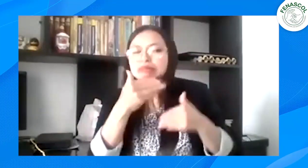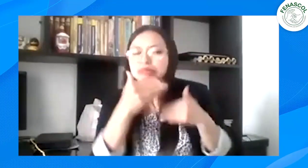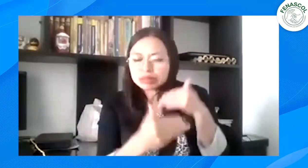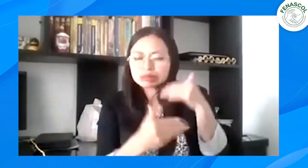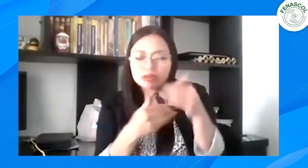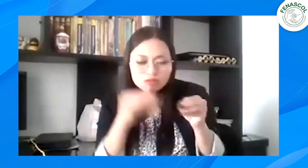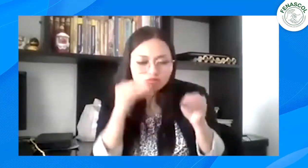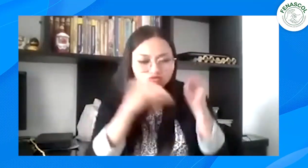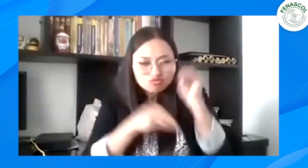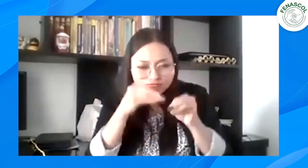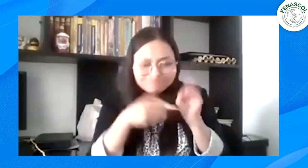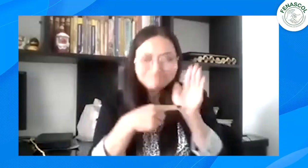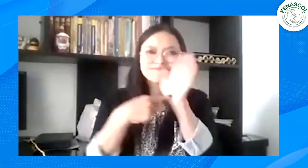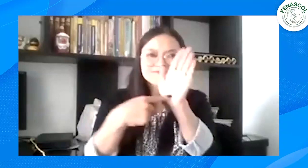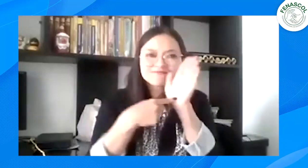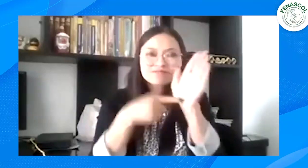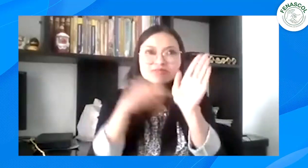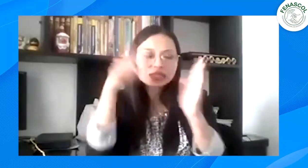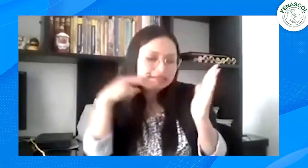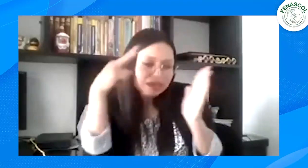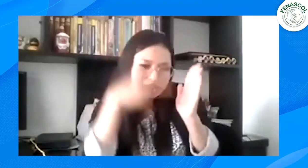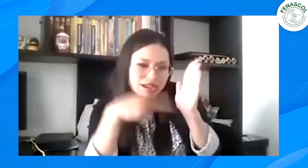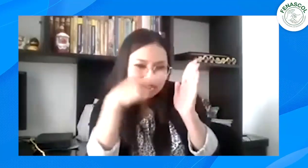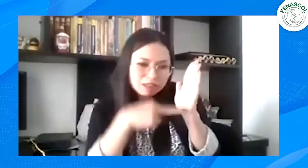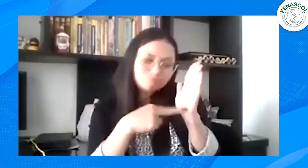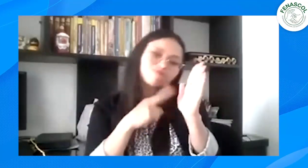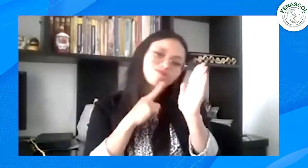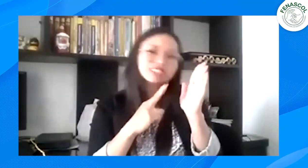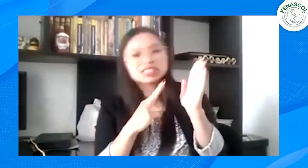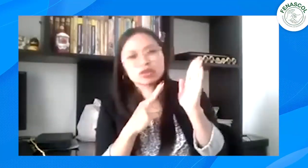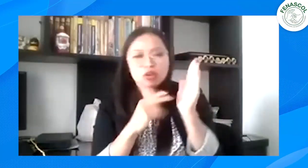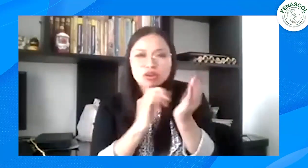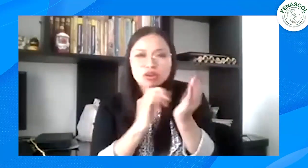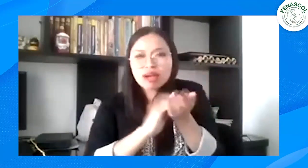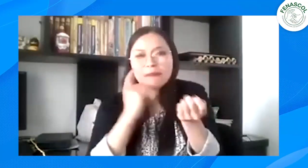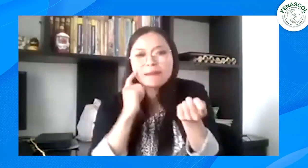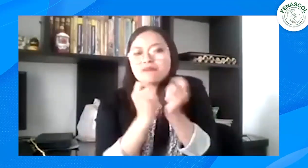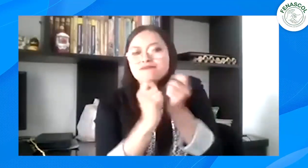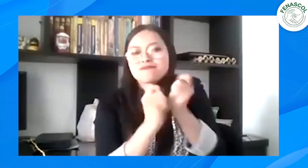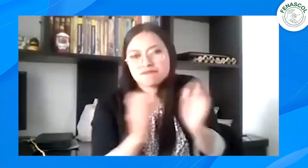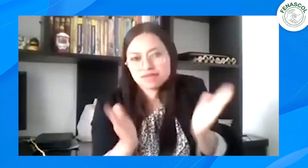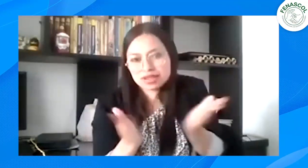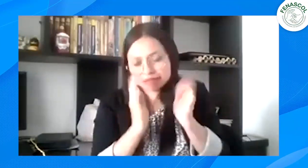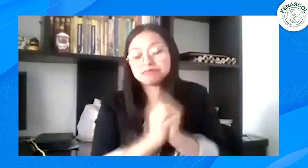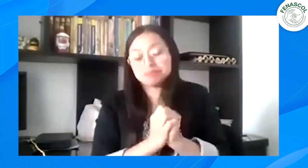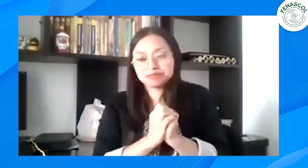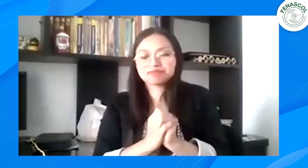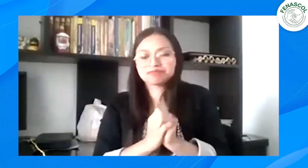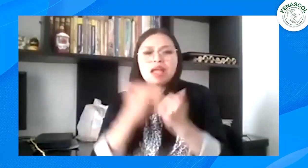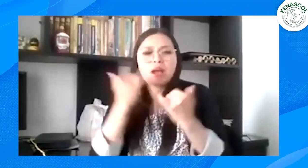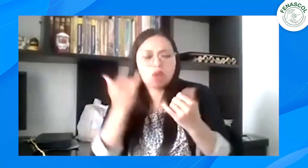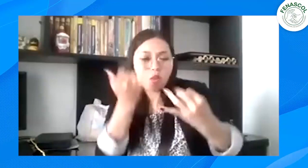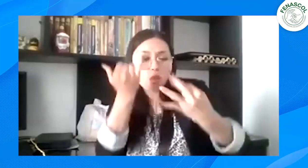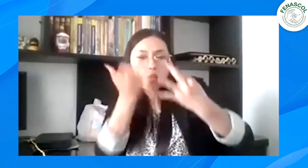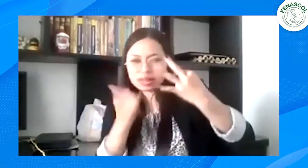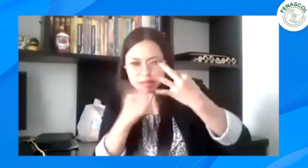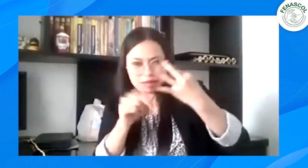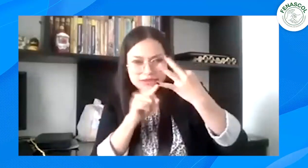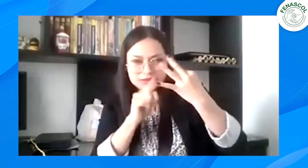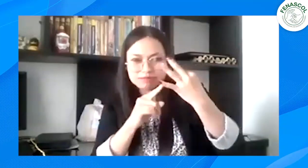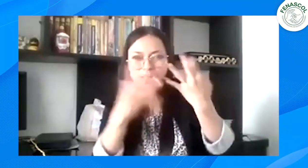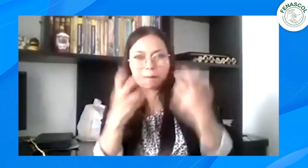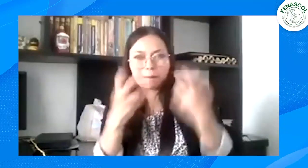o la reforma que se debe hacer no es un proceso que se forma inmediata de seo están haciendo los avances para realizar el ajuste